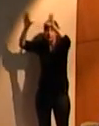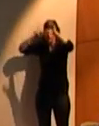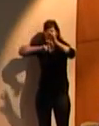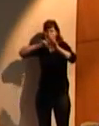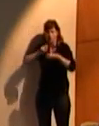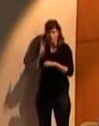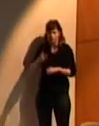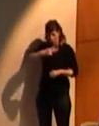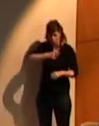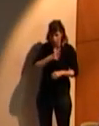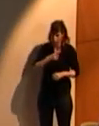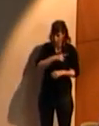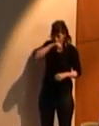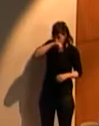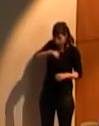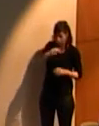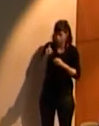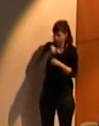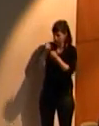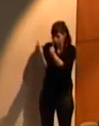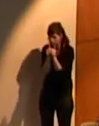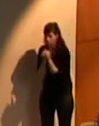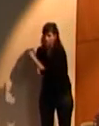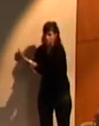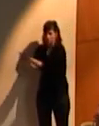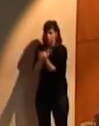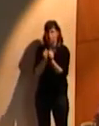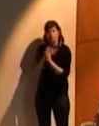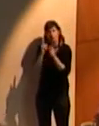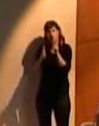aimé travailler ensemble. Et c'est vrai que, bon, on parlera plus tard